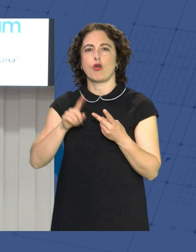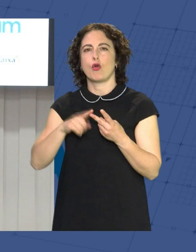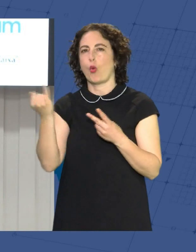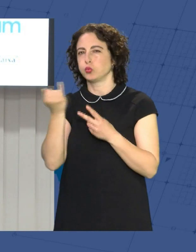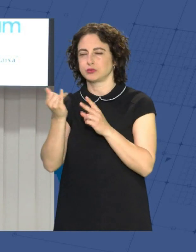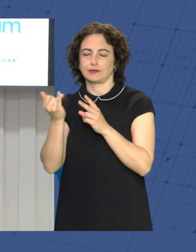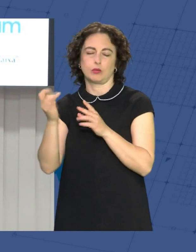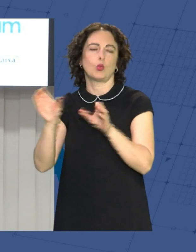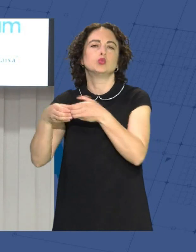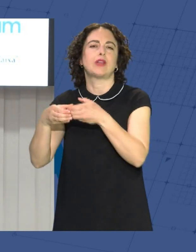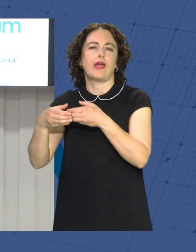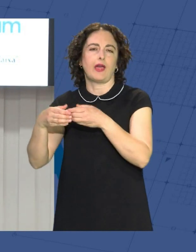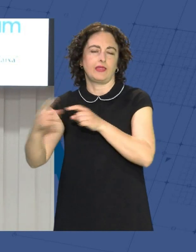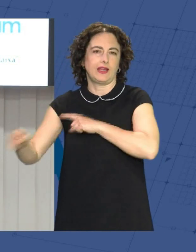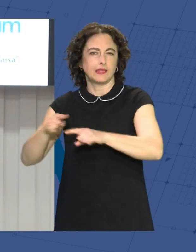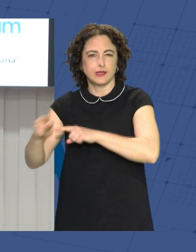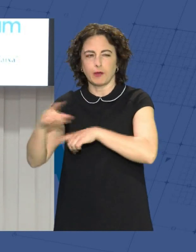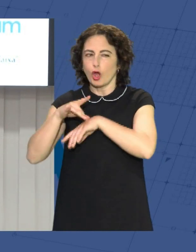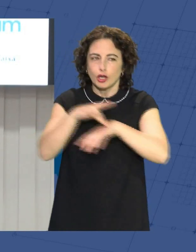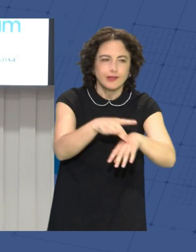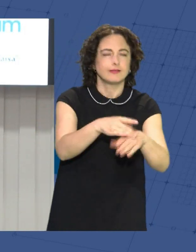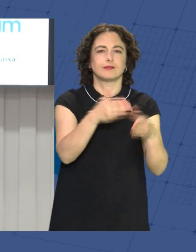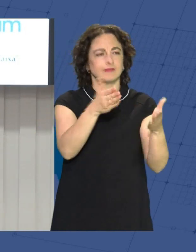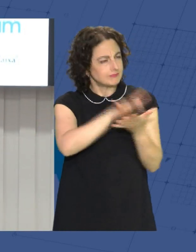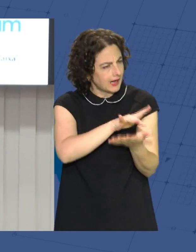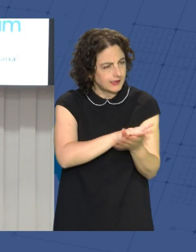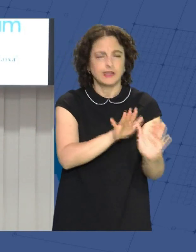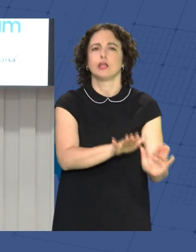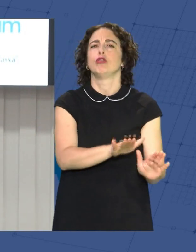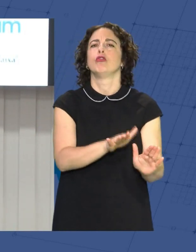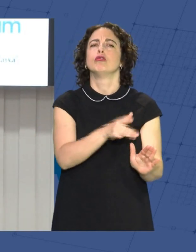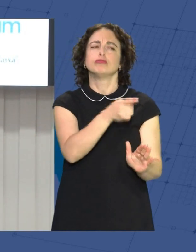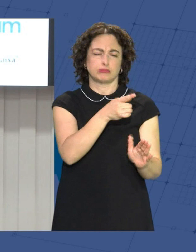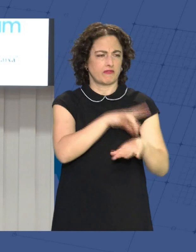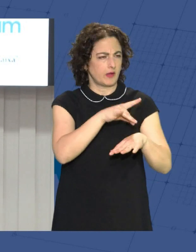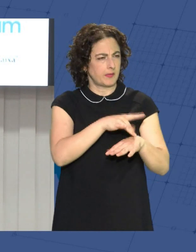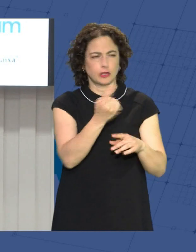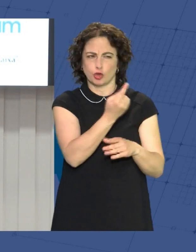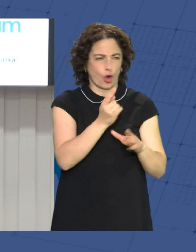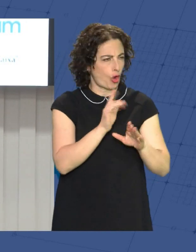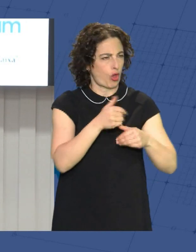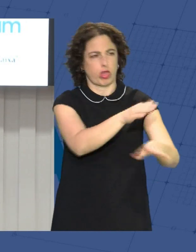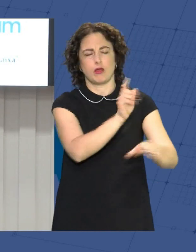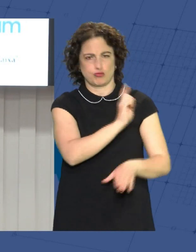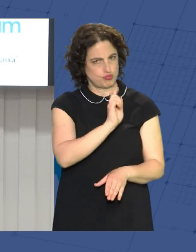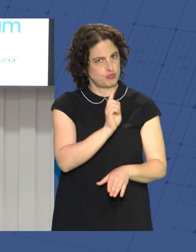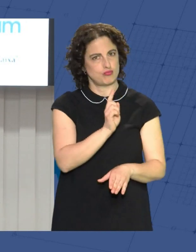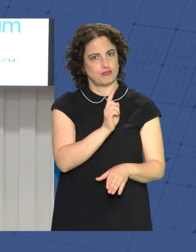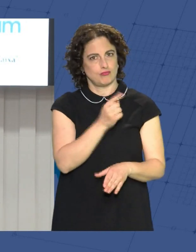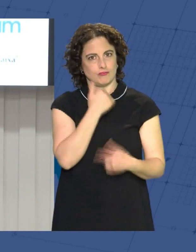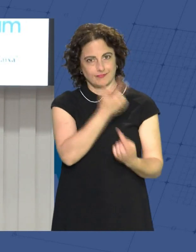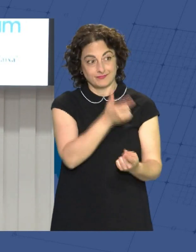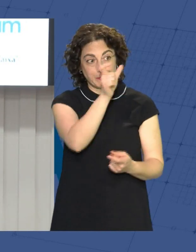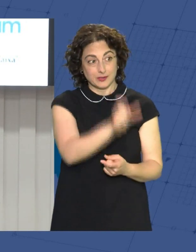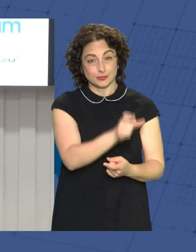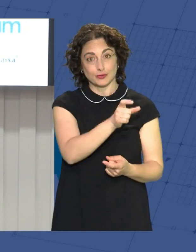Directiva hay que te orienten y te digan, oye, tranquilo, que con esto, que no estás solo, y se lo digan a esa